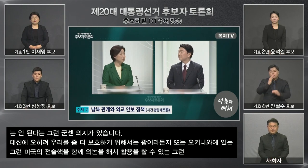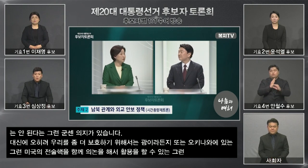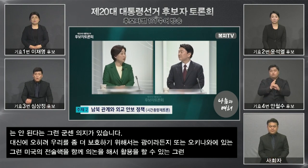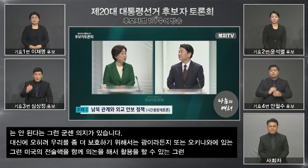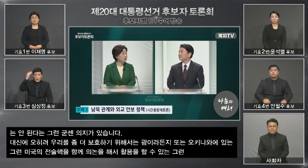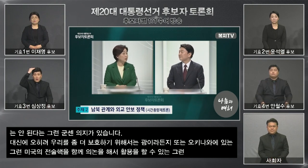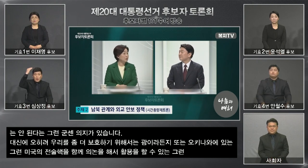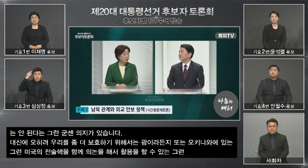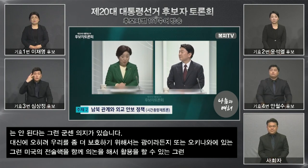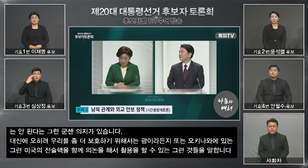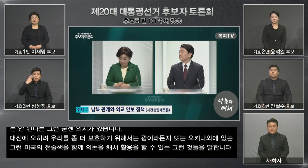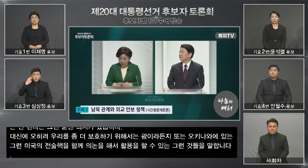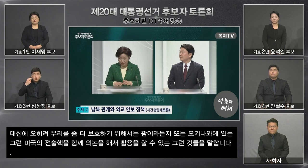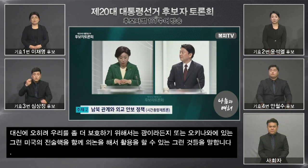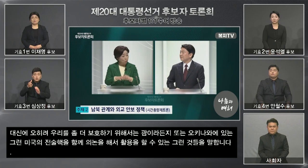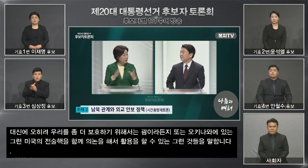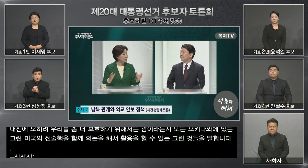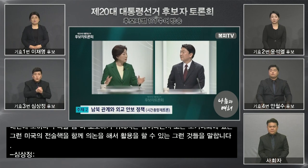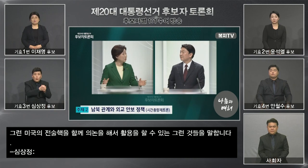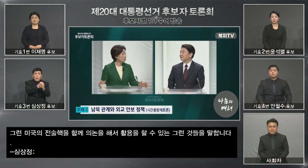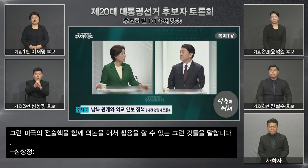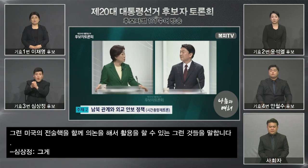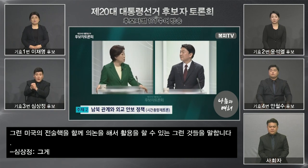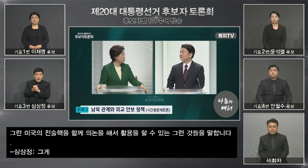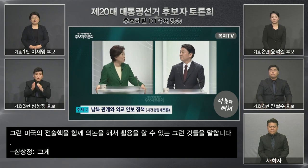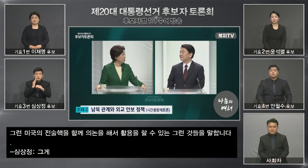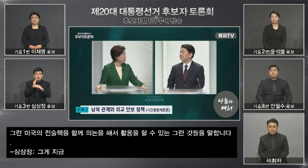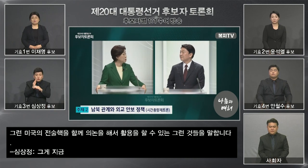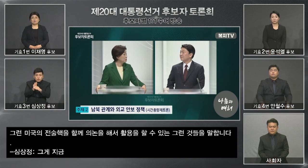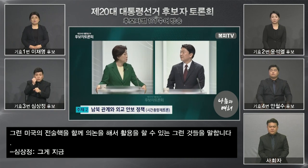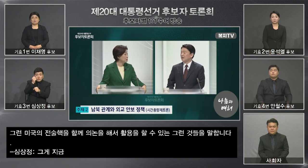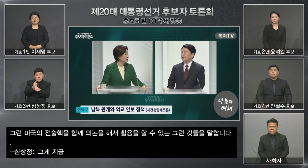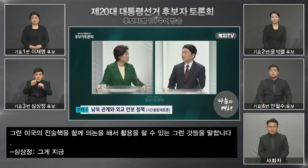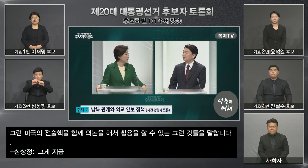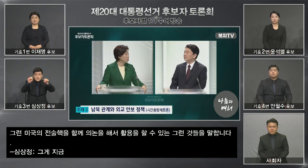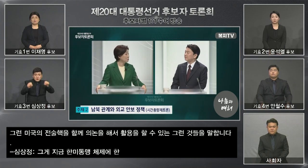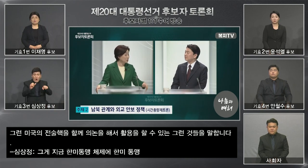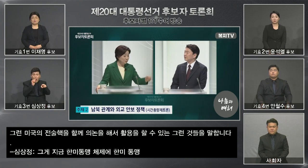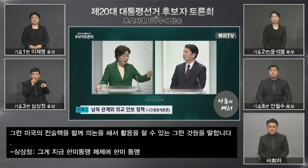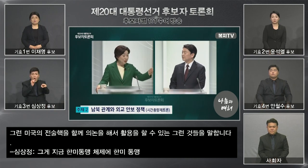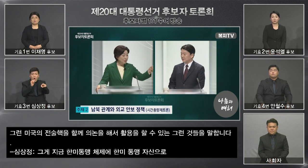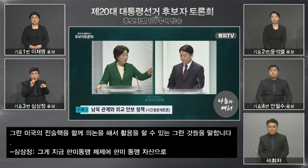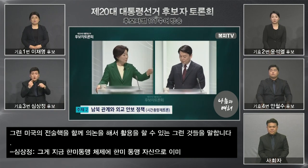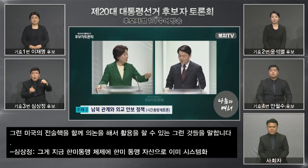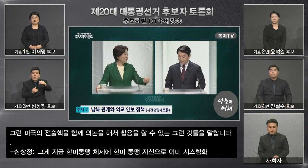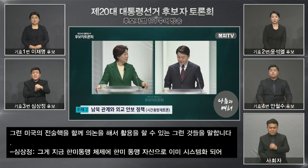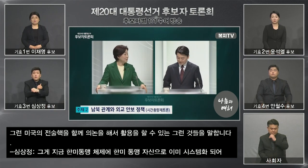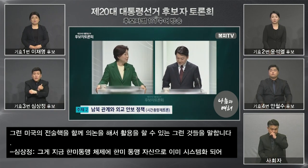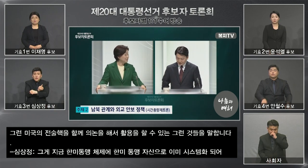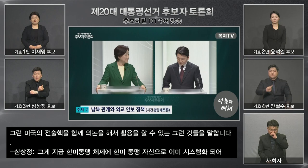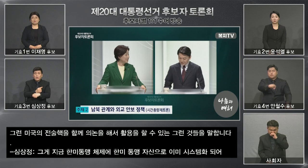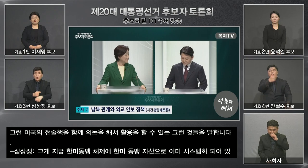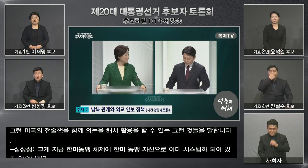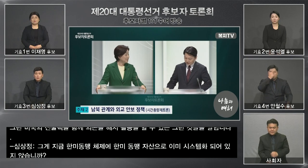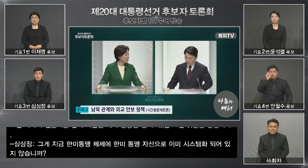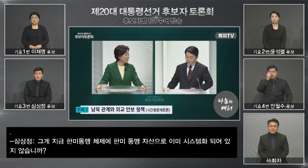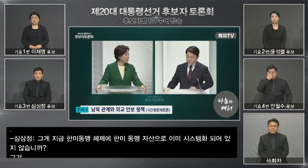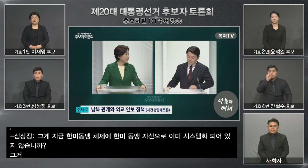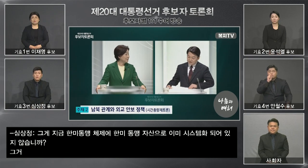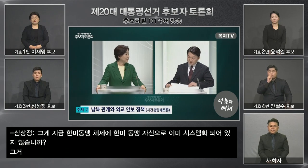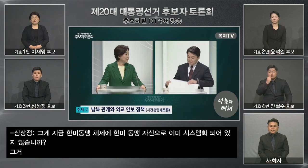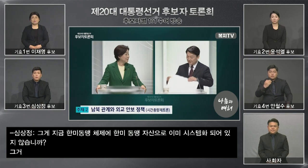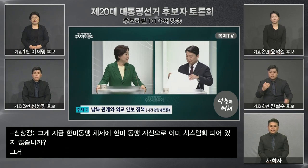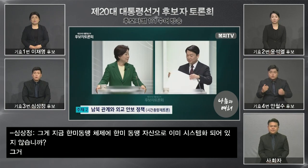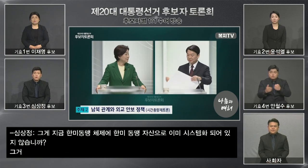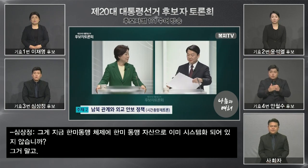한미동맹체제의 한미동맹자산으로 이미 시스템화 돼 있지 않습니까? 그거 말고 지금... 그게 부족합니다. 제가 그래서 아까